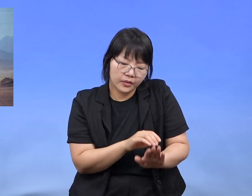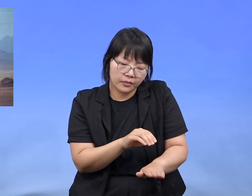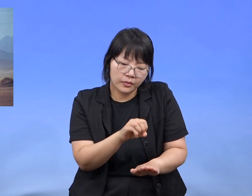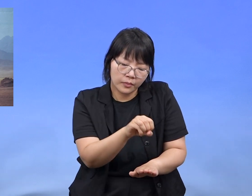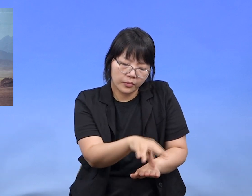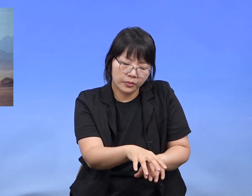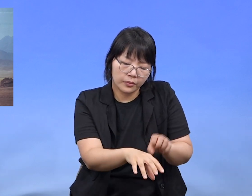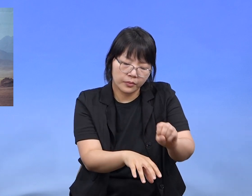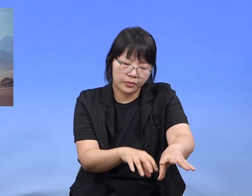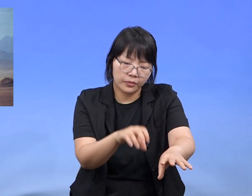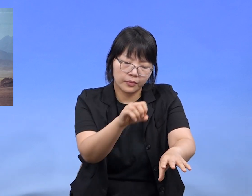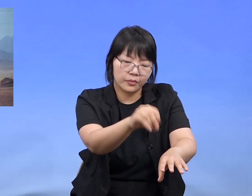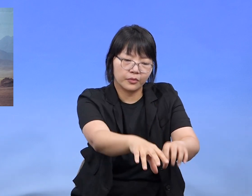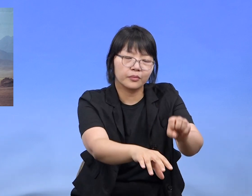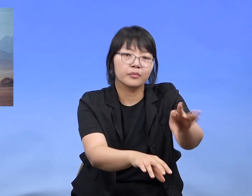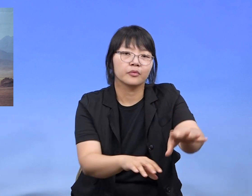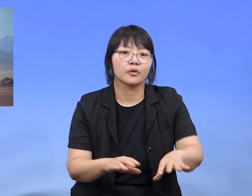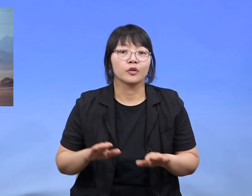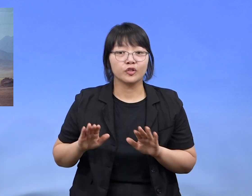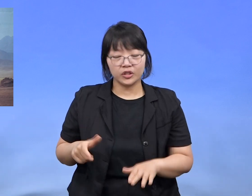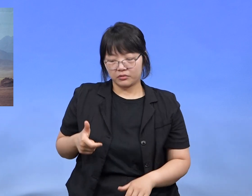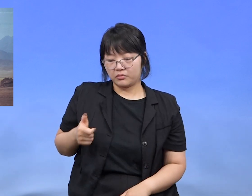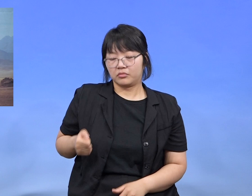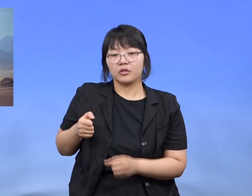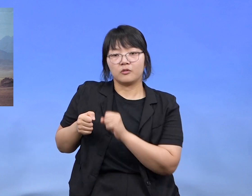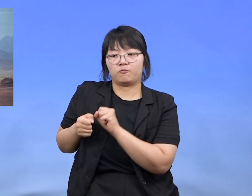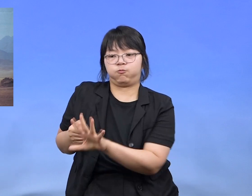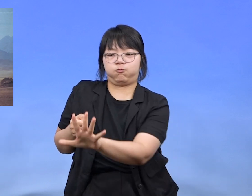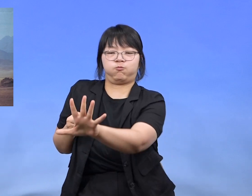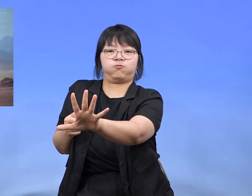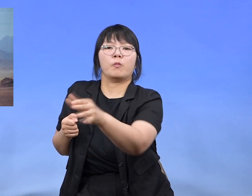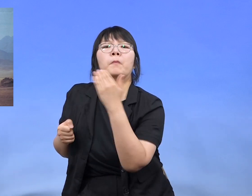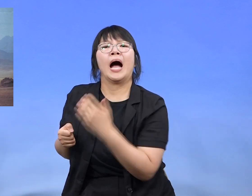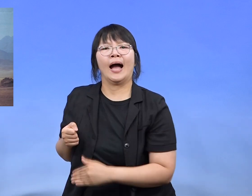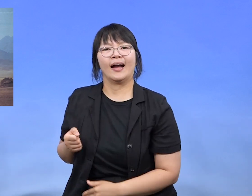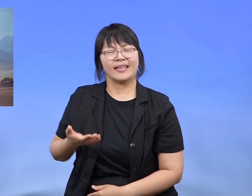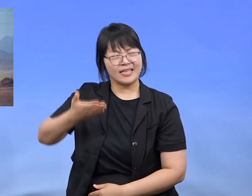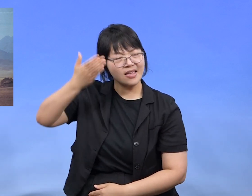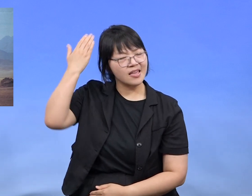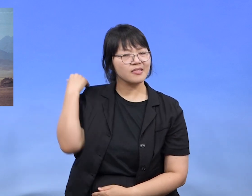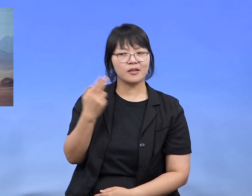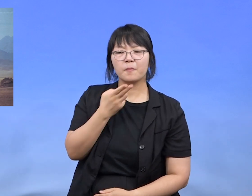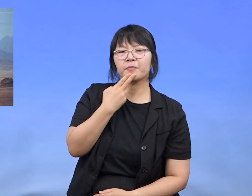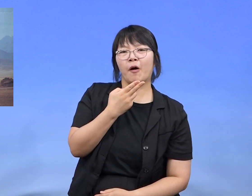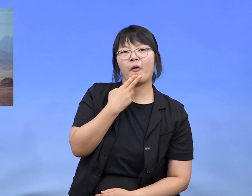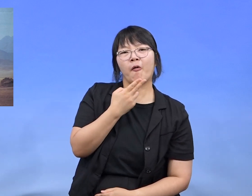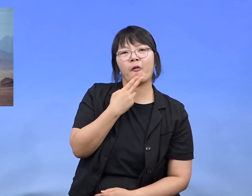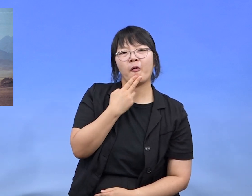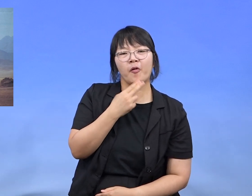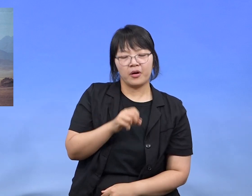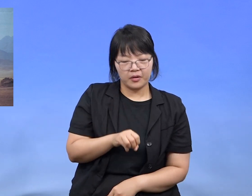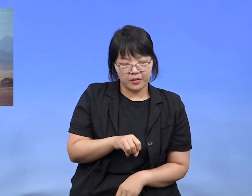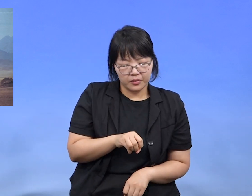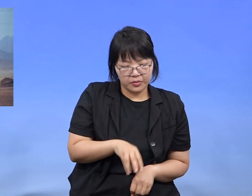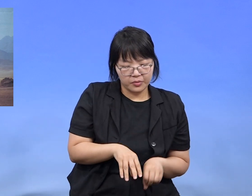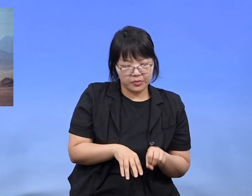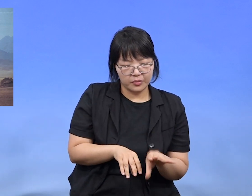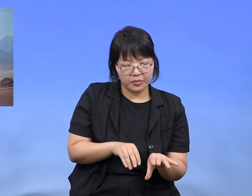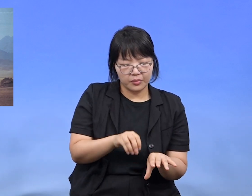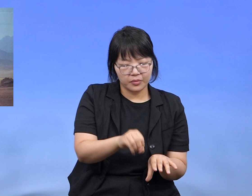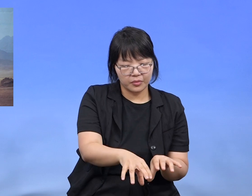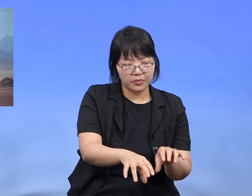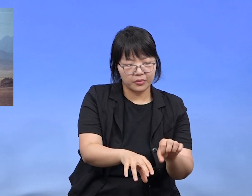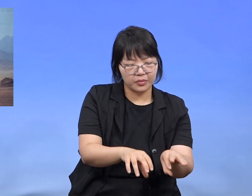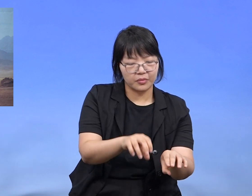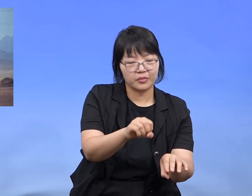비추어주죠. 지금 같은 전지가 없었을 때 고대에 이런 등잔이 주는 효과를 생각해 보세요. 걸을